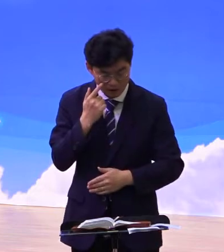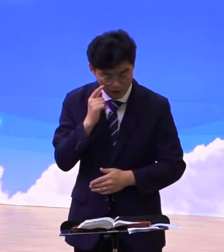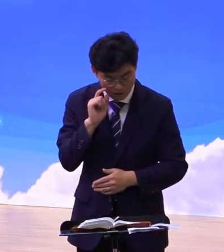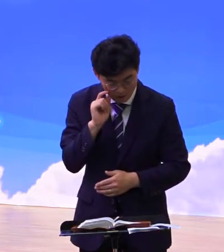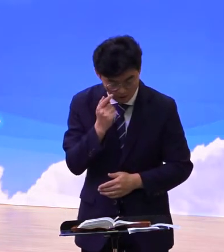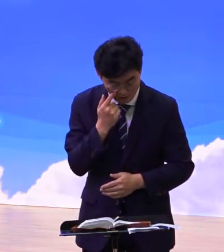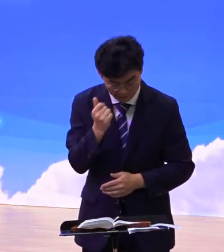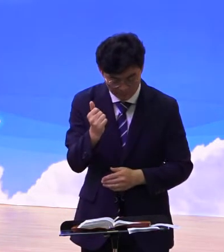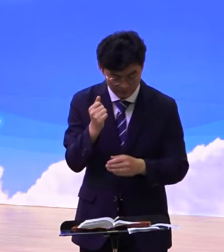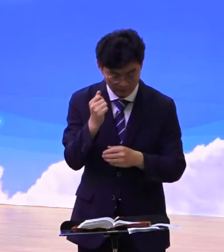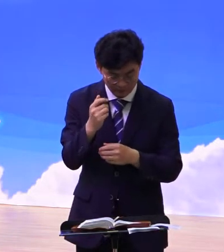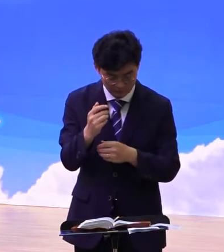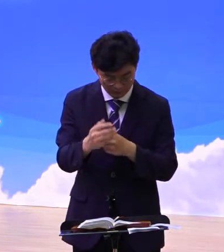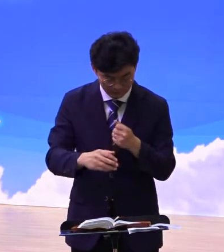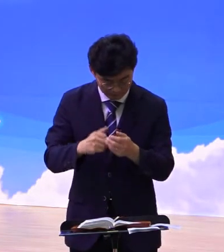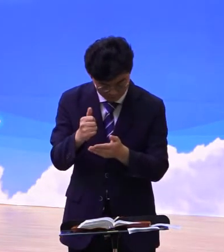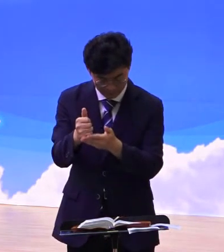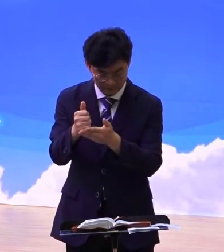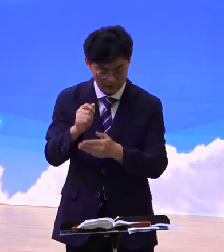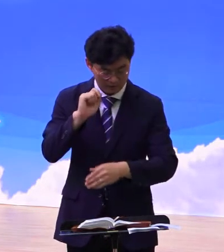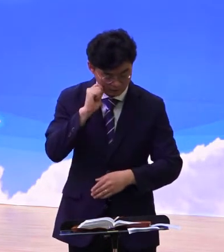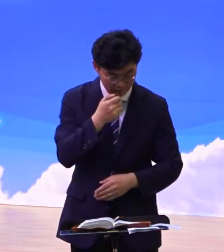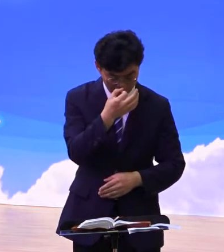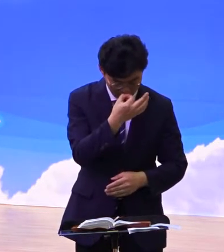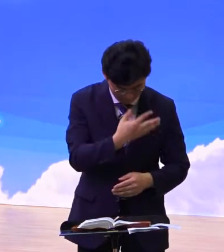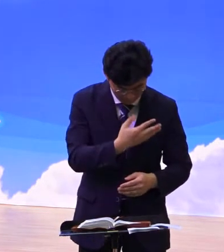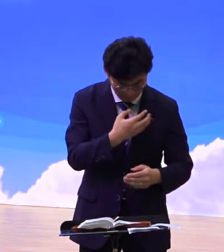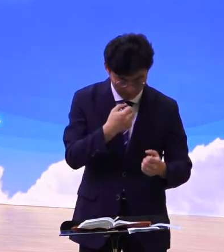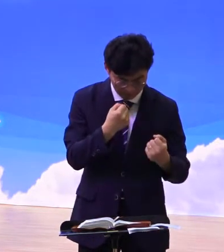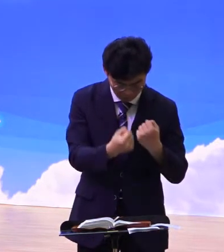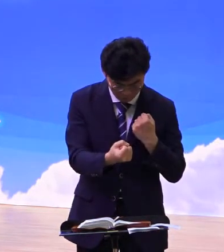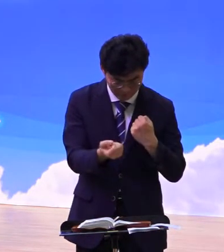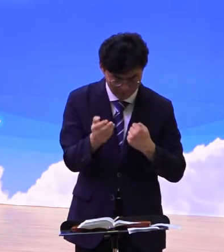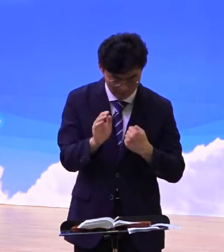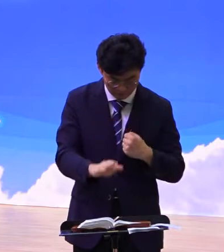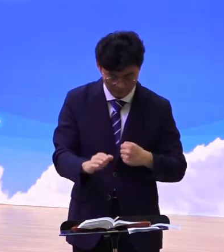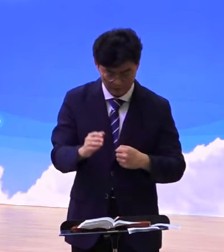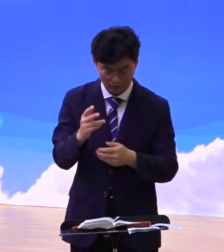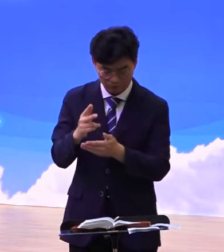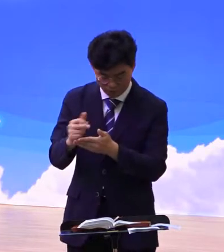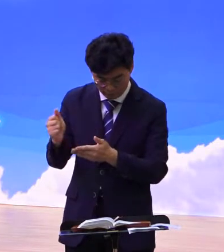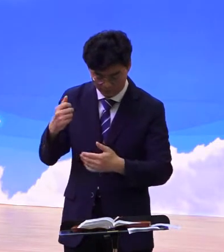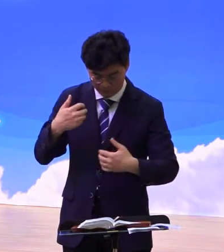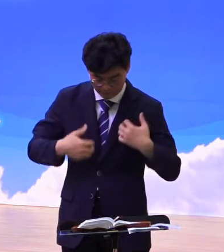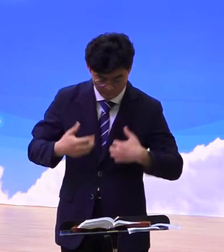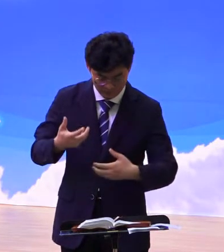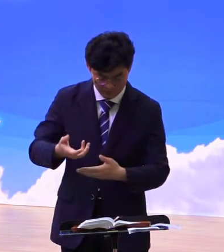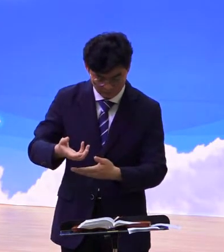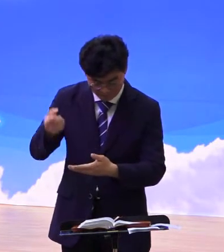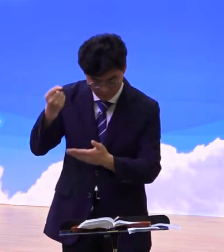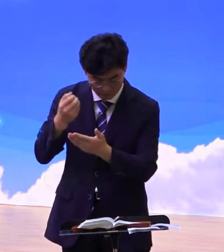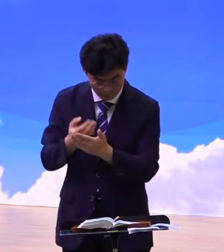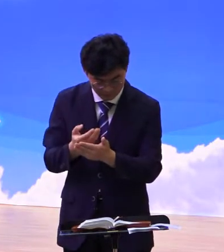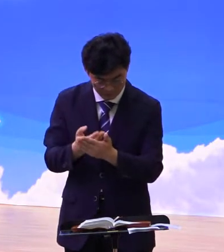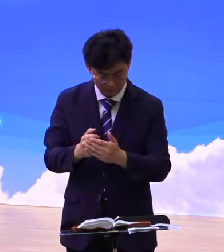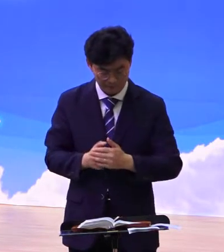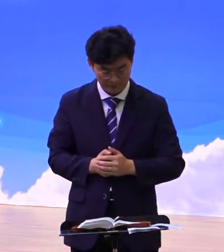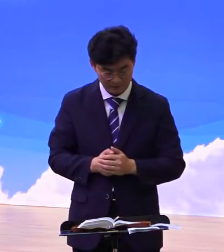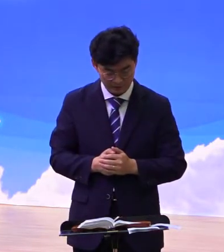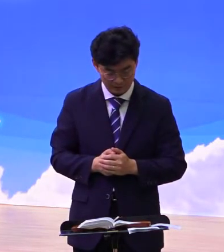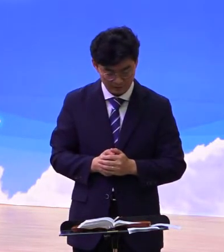속에서도 드리는 예배지만 주님 보기 받아줄 줄 믿습니다. 또한 특성으로 예배를 돕는 우리